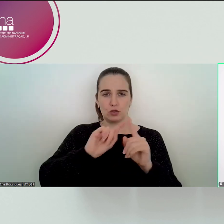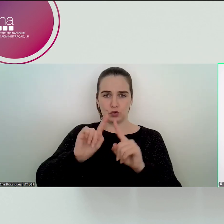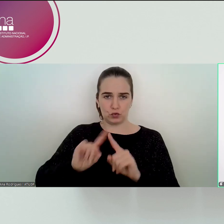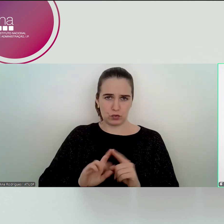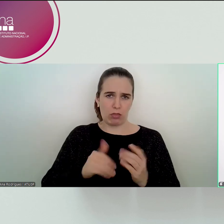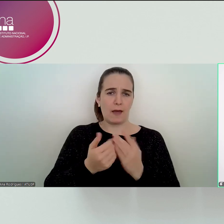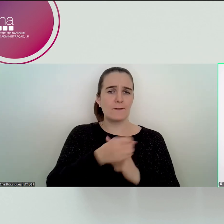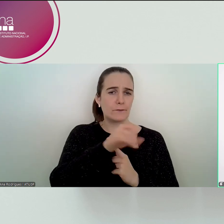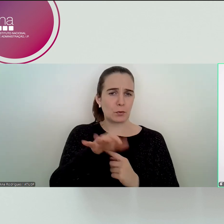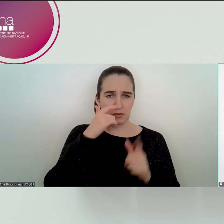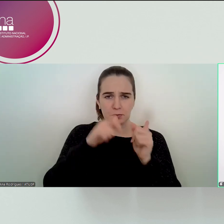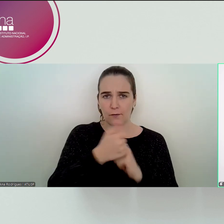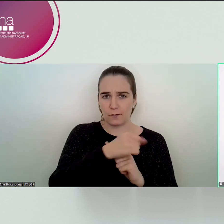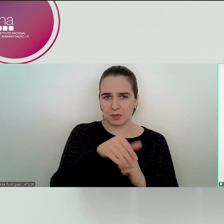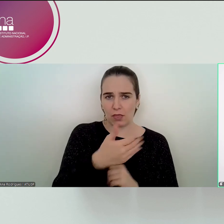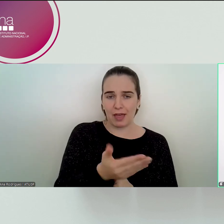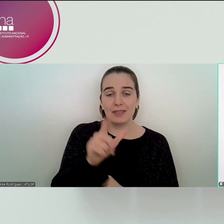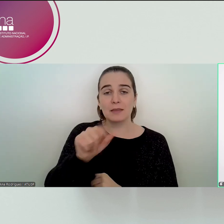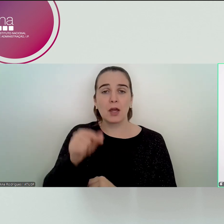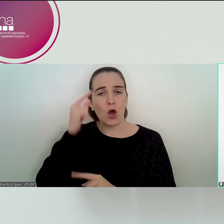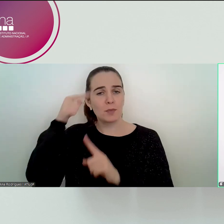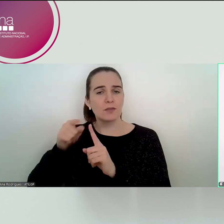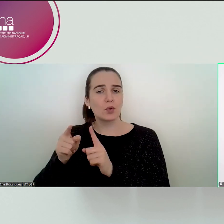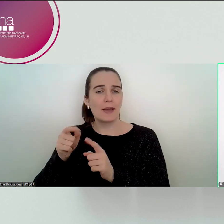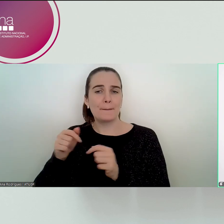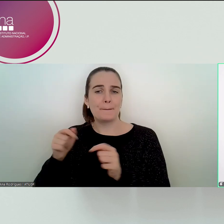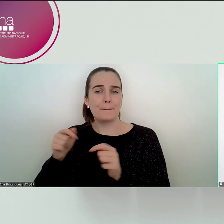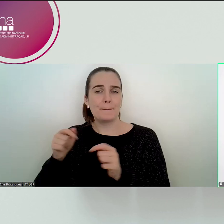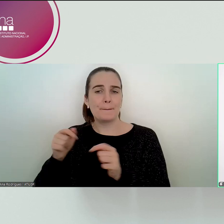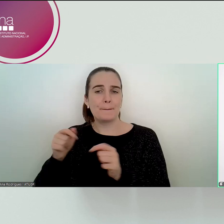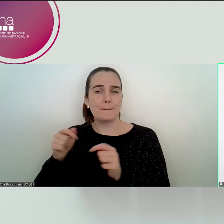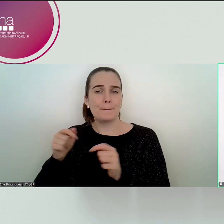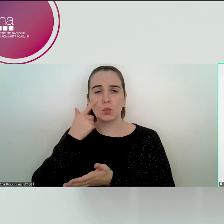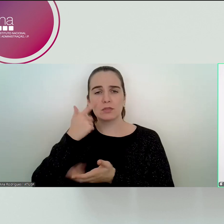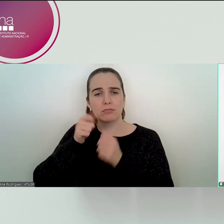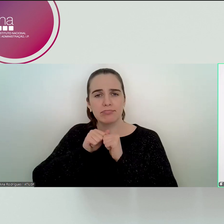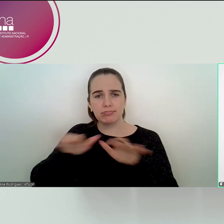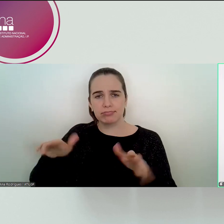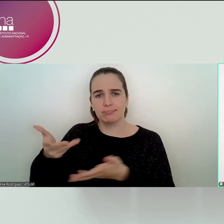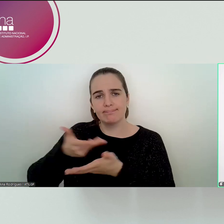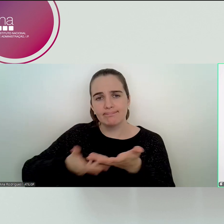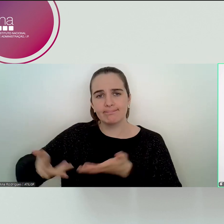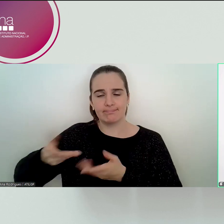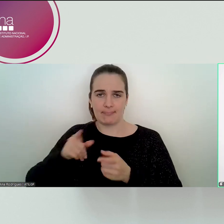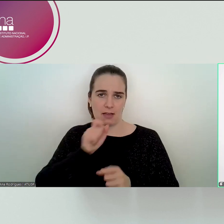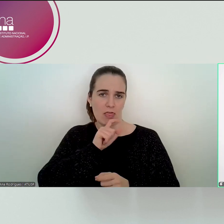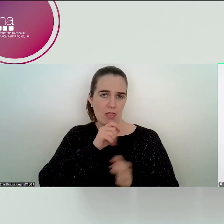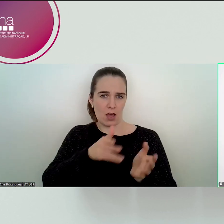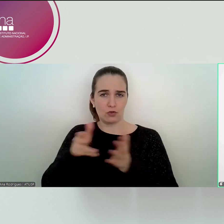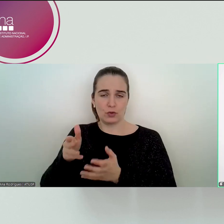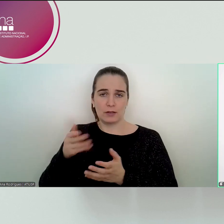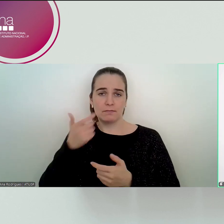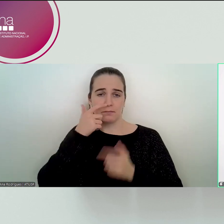mas também iniciativas de partilha e disseminação de conhecimento conjuntamente, que contribuem para o